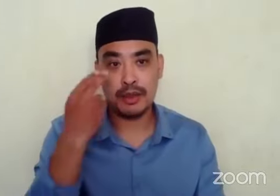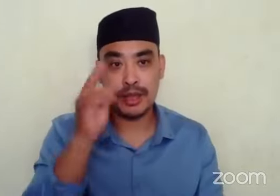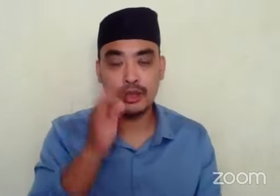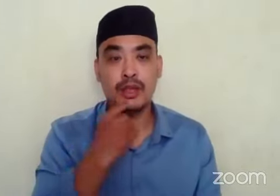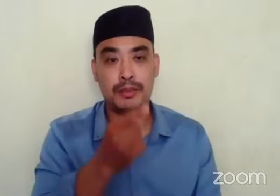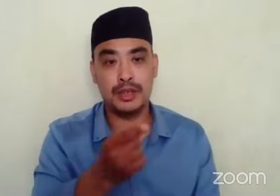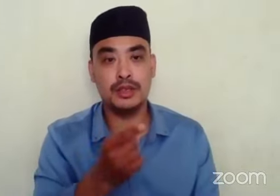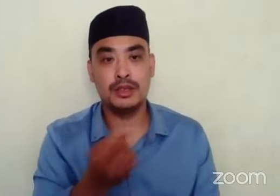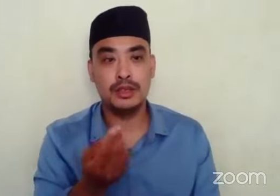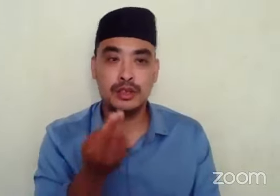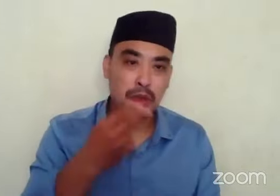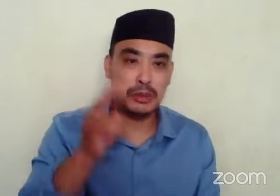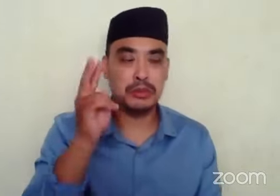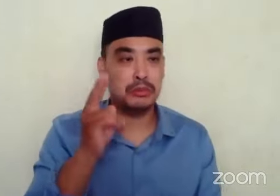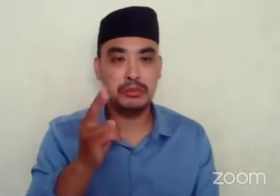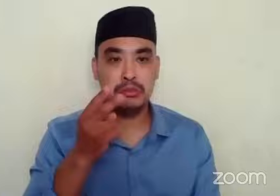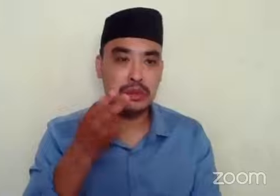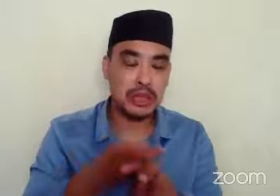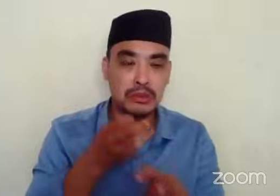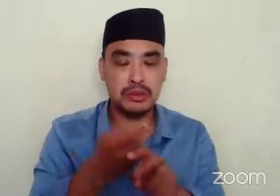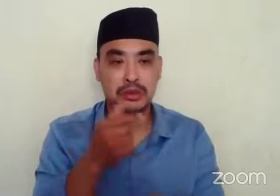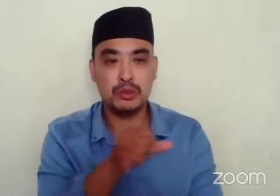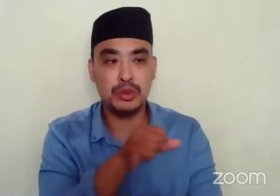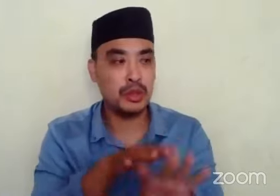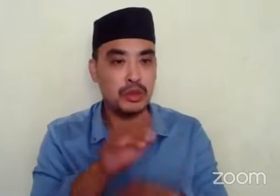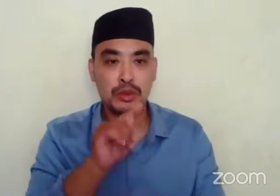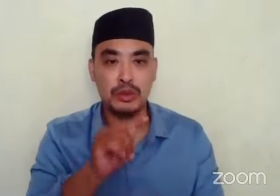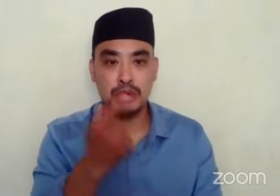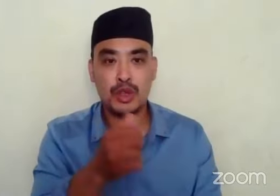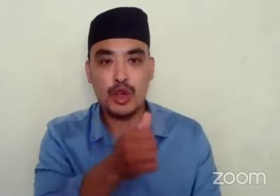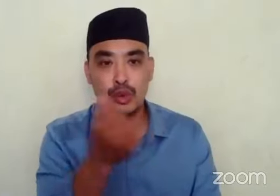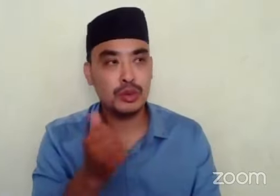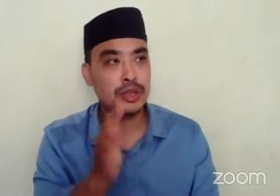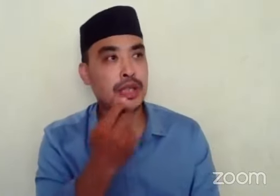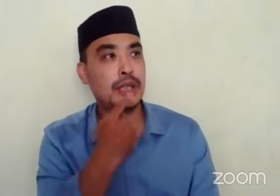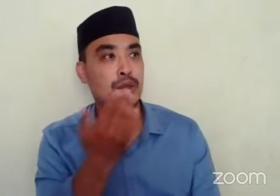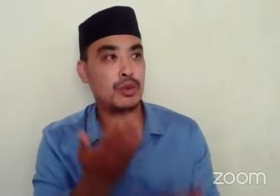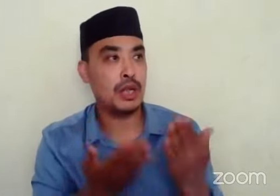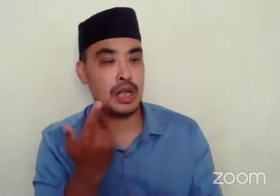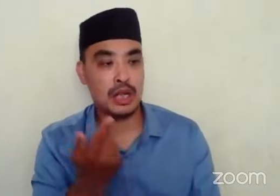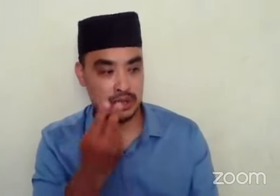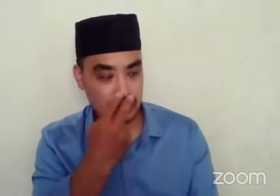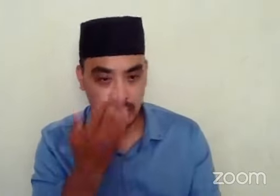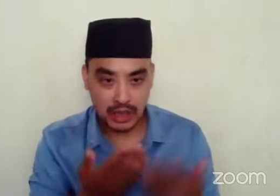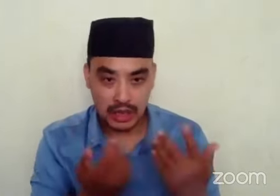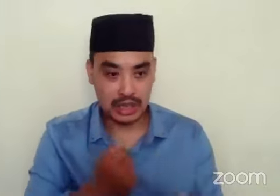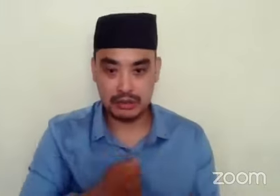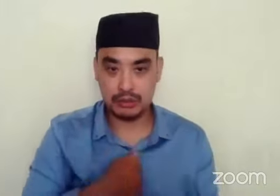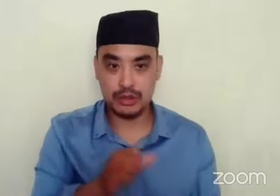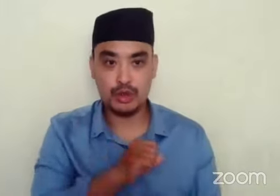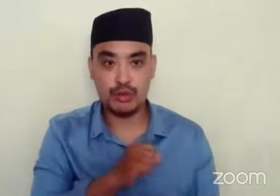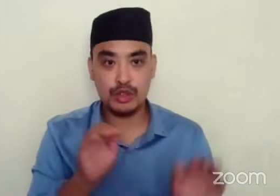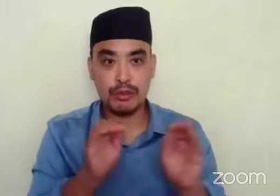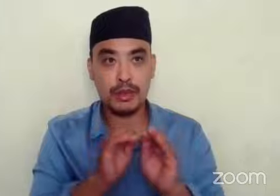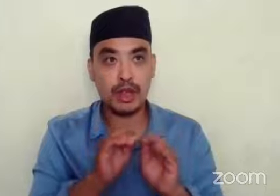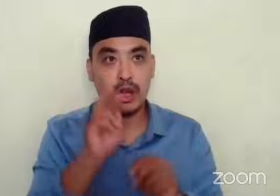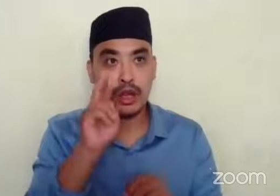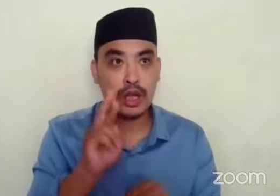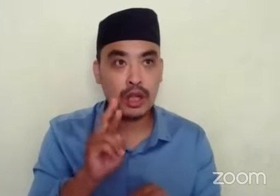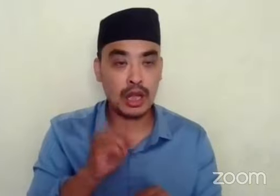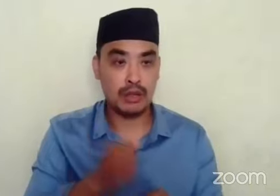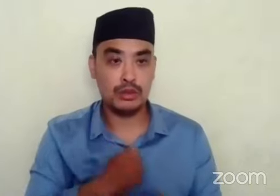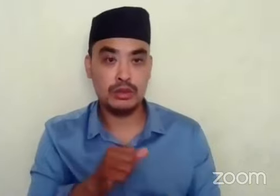भनेदेखि त झन् साह्रो उनीहरूको अब अरूले के भन्छन् होला, भन्ने होइन, आफ्नो यौन सम्बन्ध भइरहेको अथवा